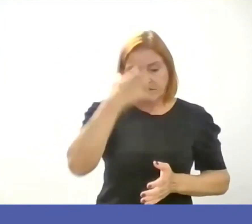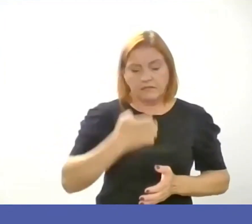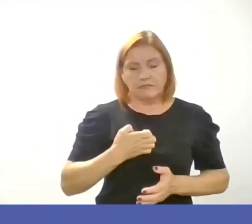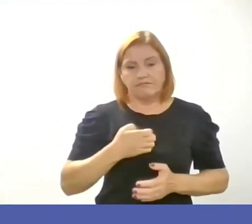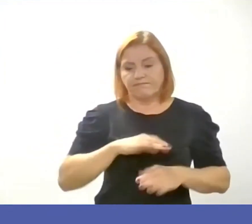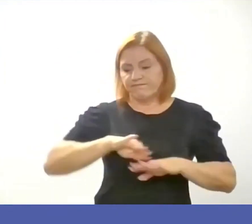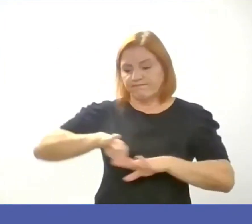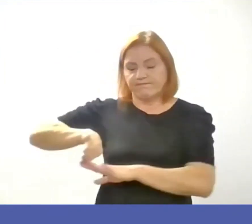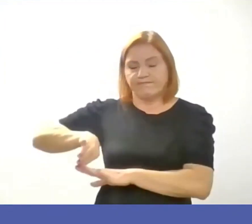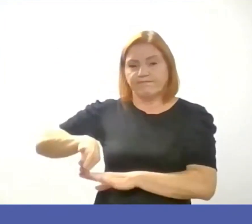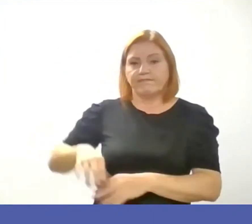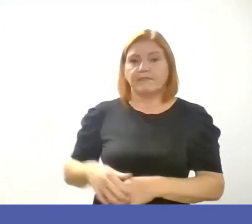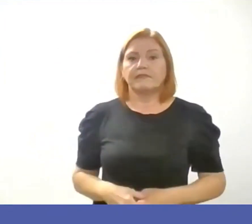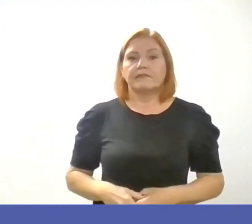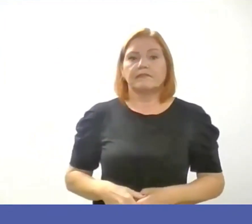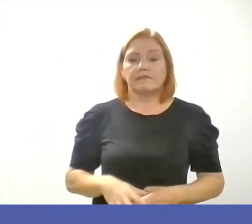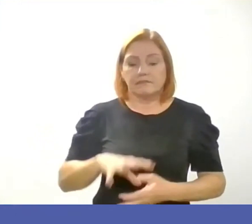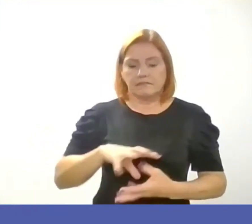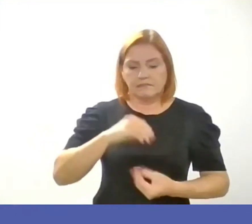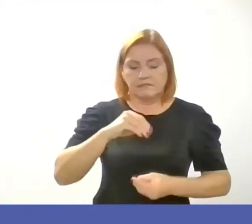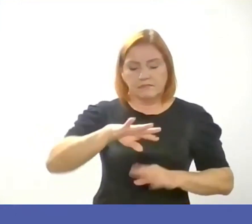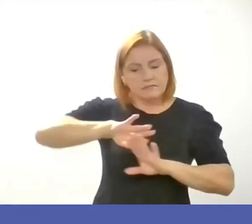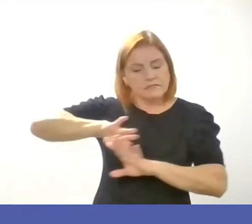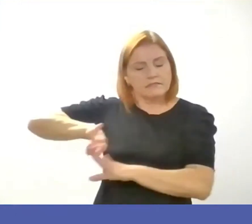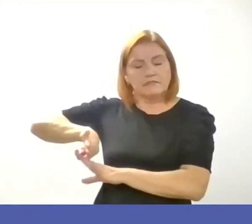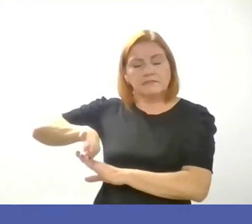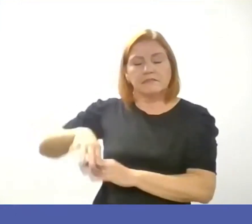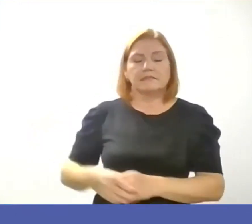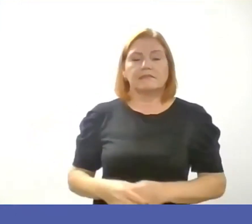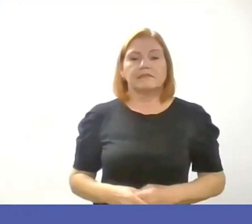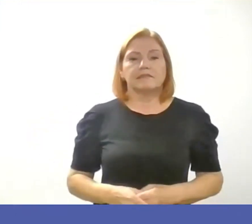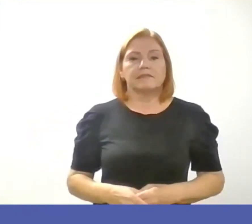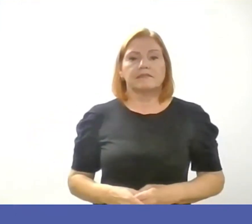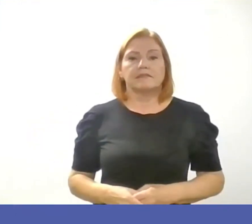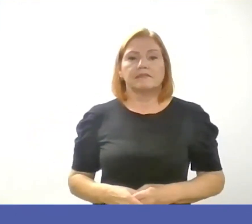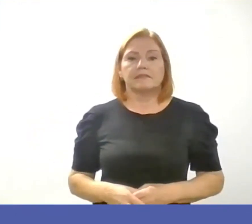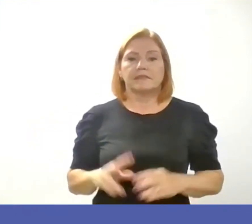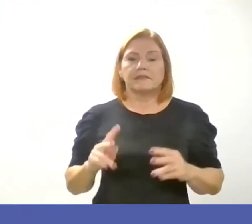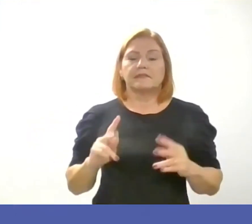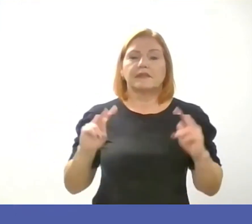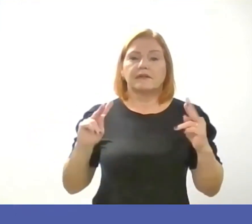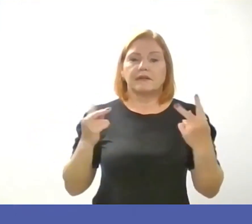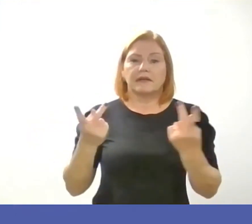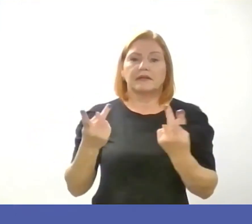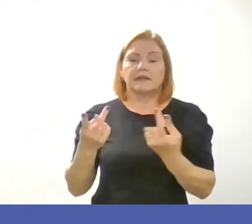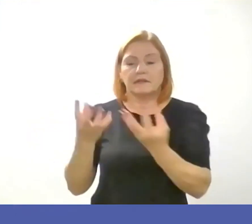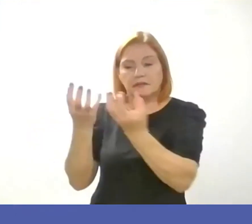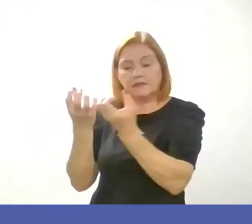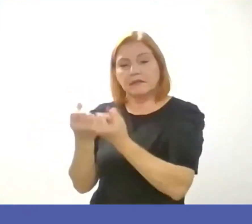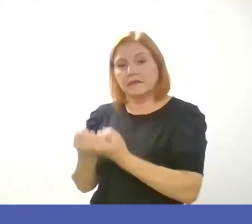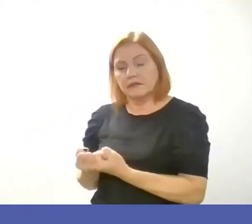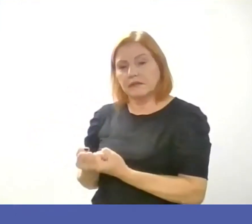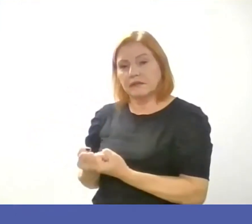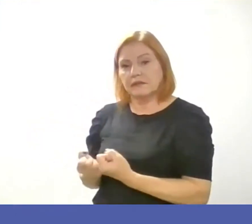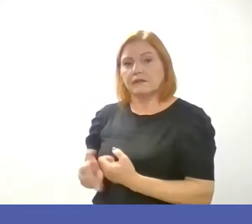Recebemos toda essa herança desse último período de 3 horas, certo ou não? Estão me